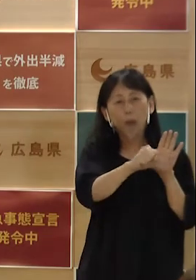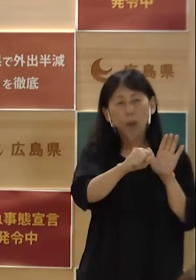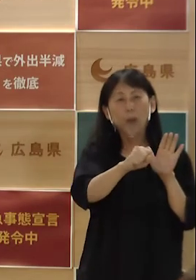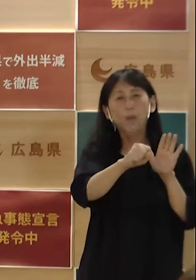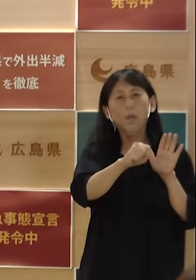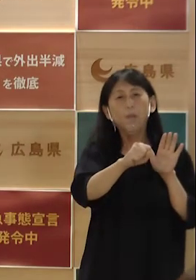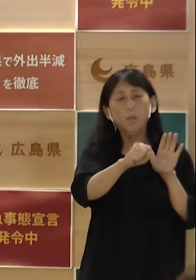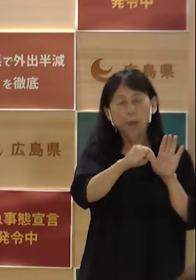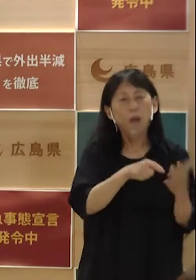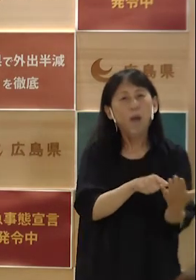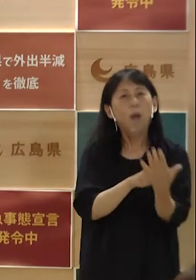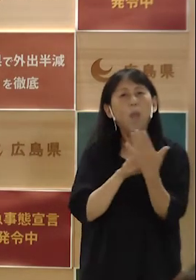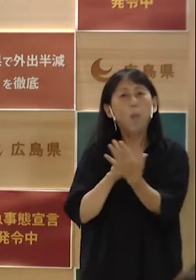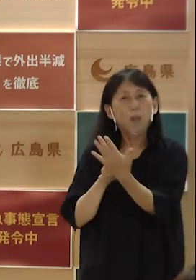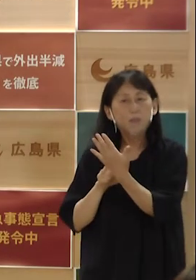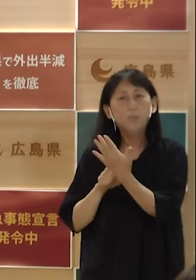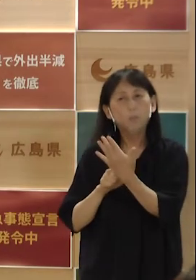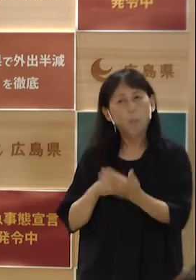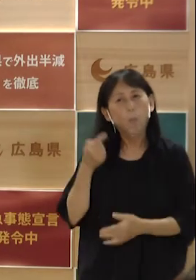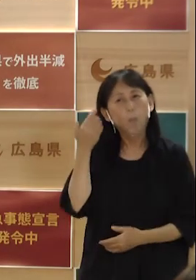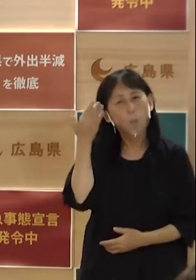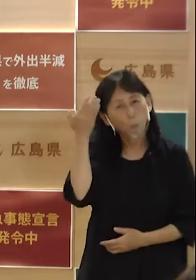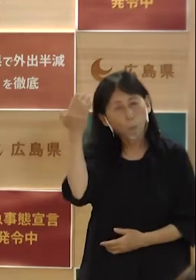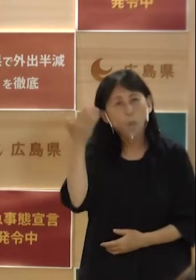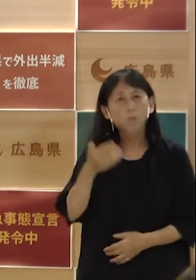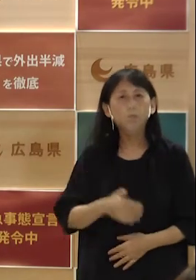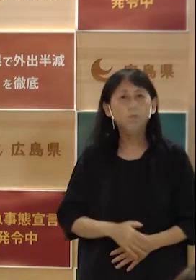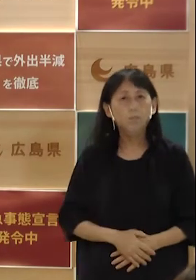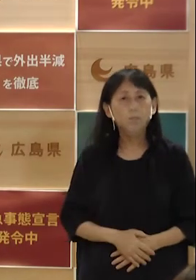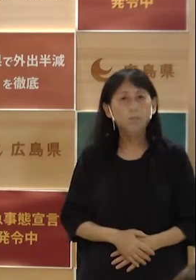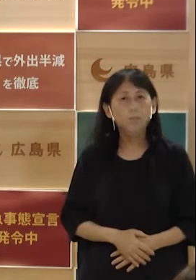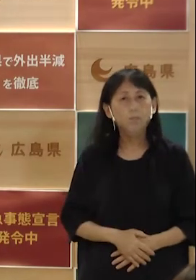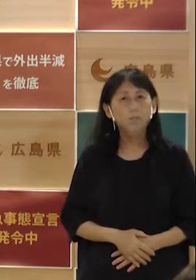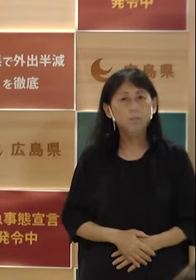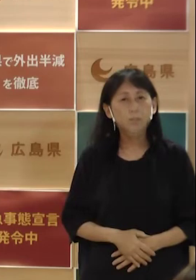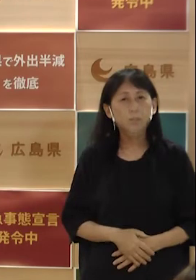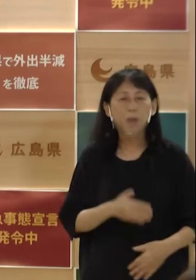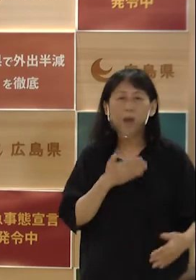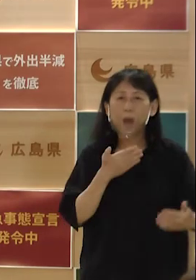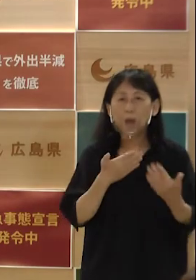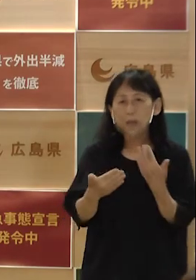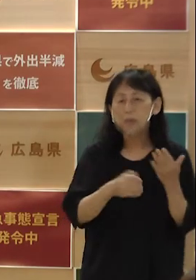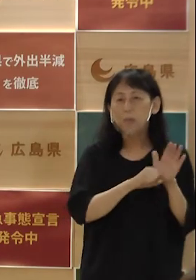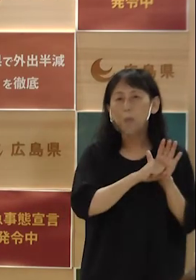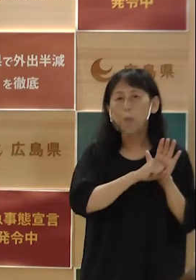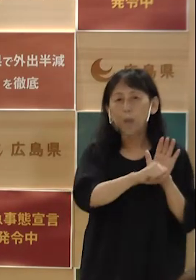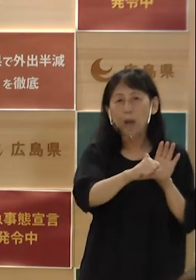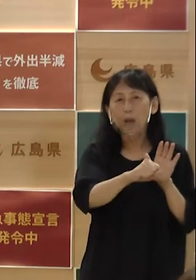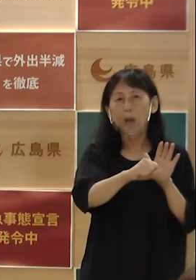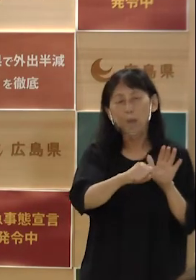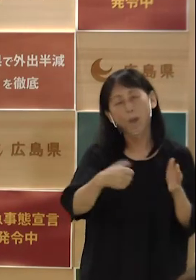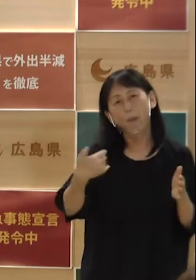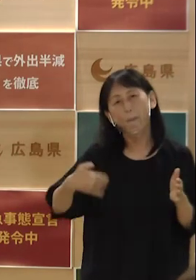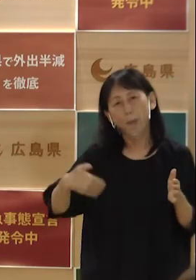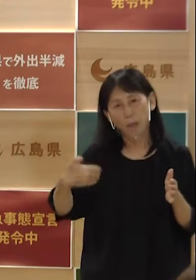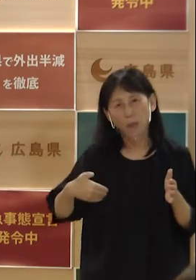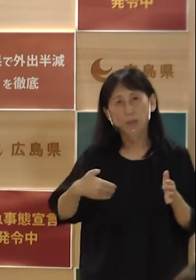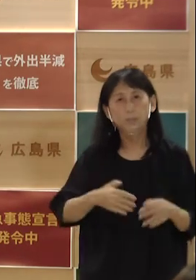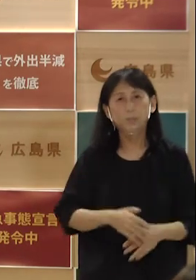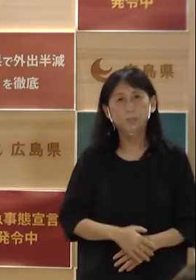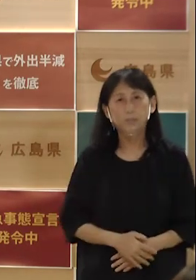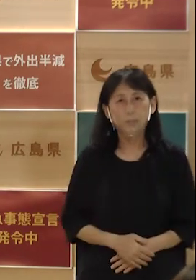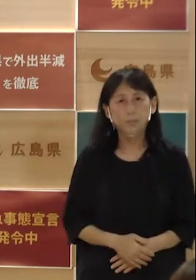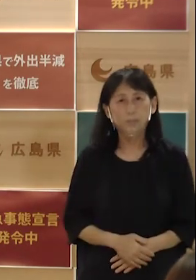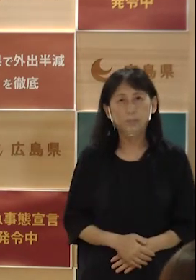てはいるのではないかというふうに思っているんですが、この発揮した効果というのはもう少しずつ少ないのかなというふうに思っています。